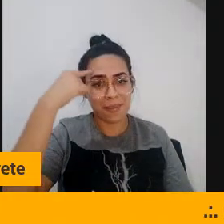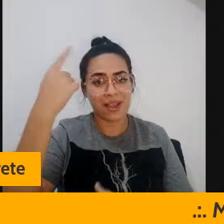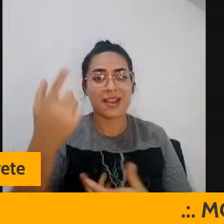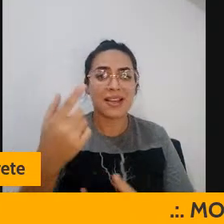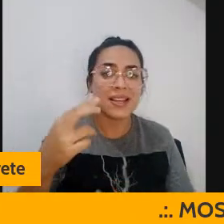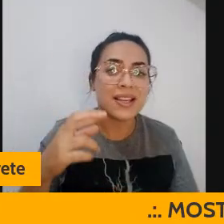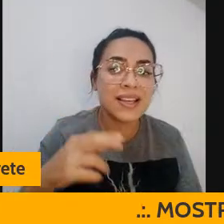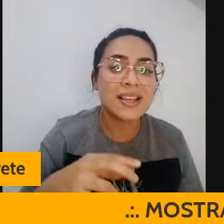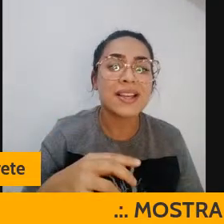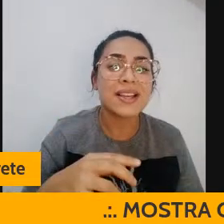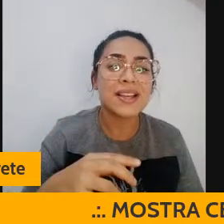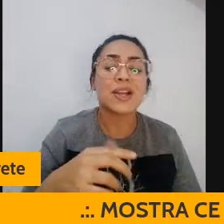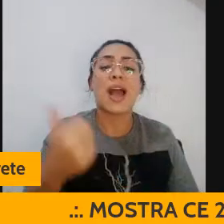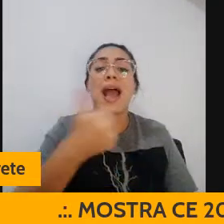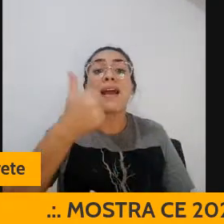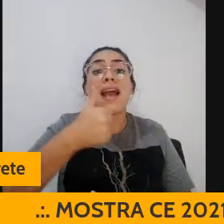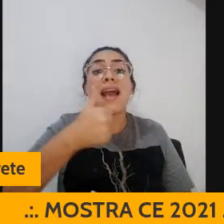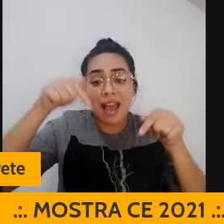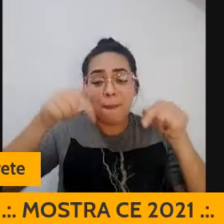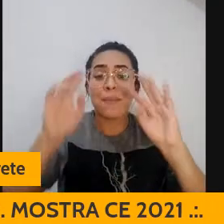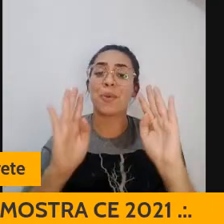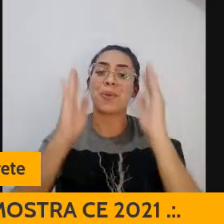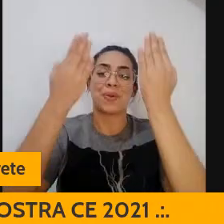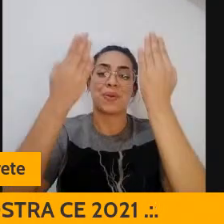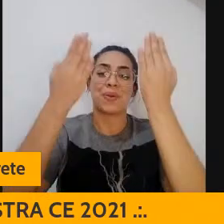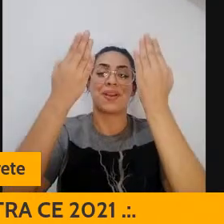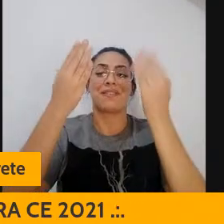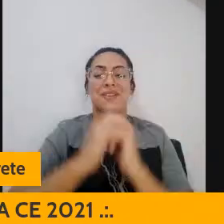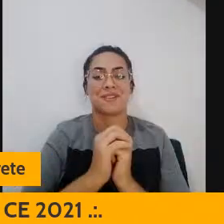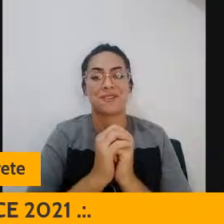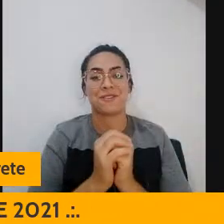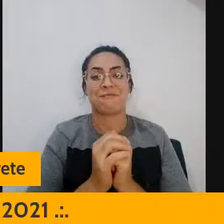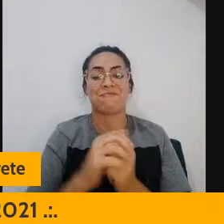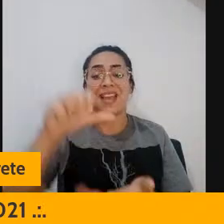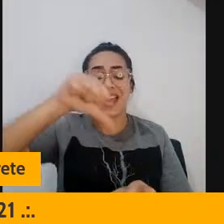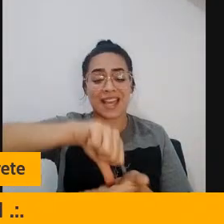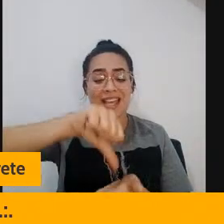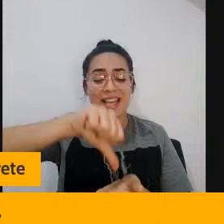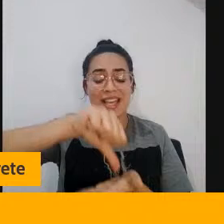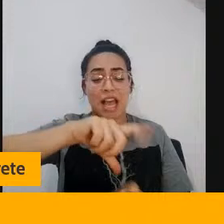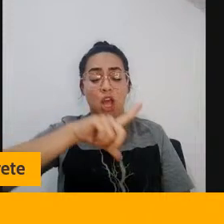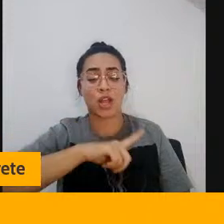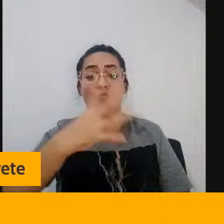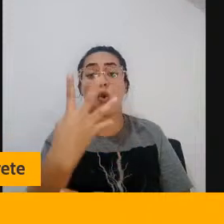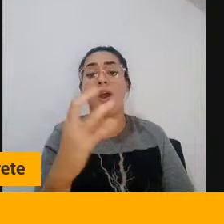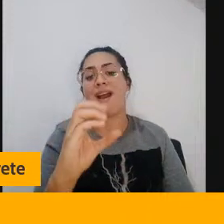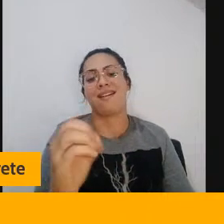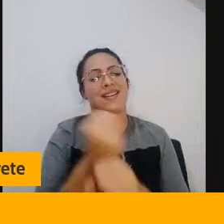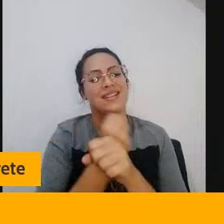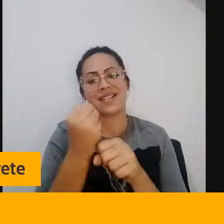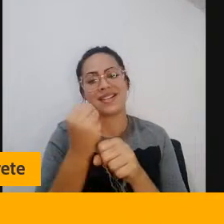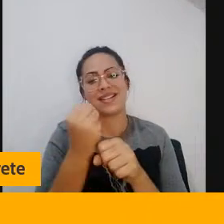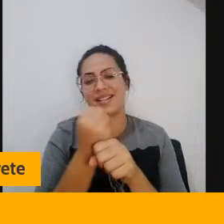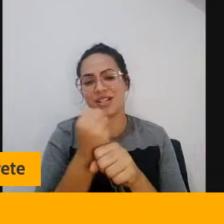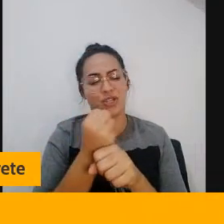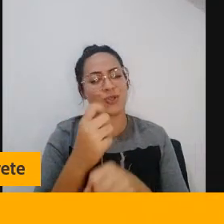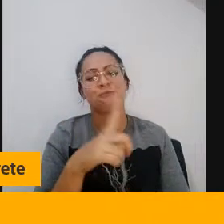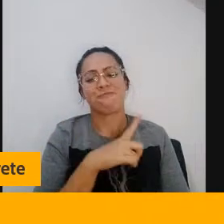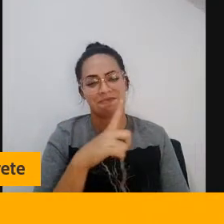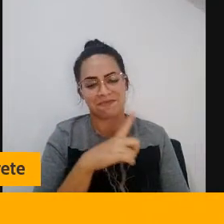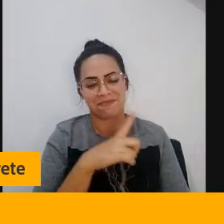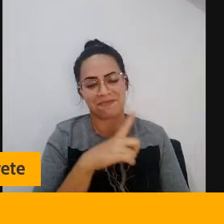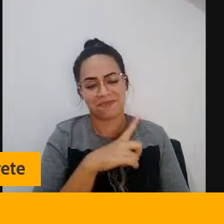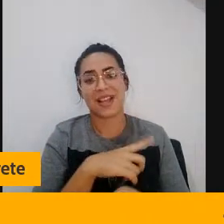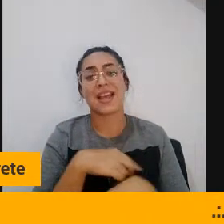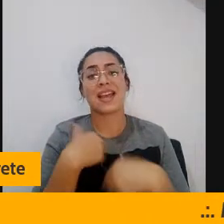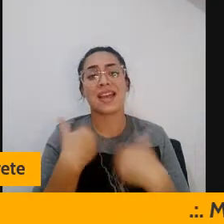a primeira mostra. Esse centro tem 40 anos de existência e nós temos